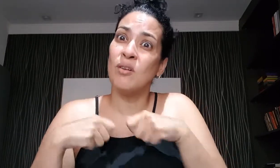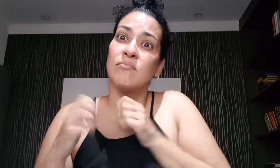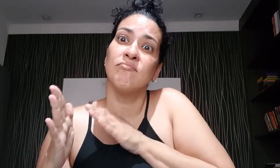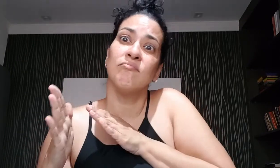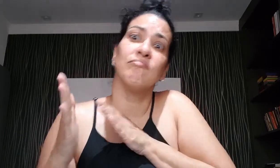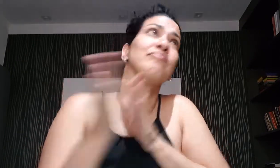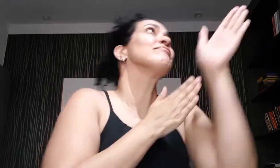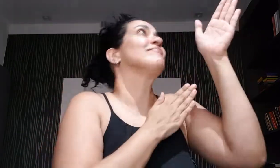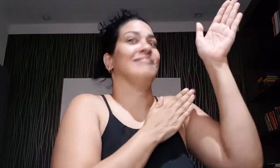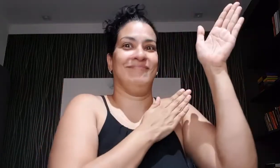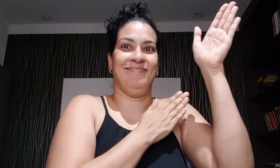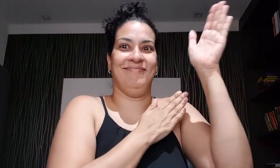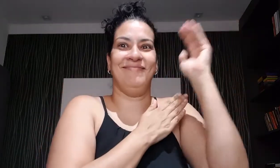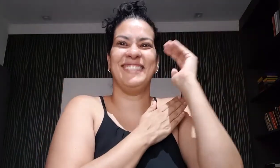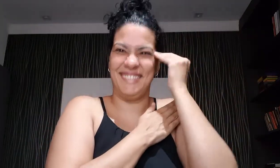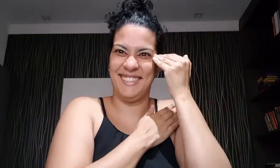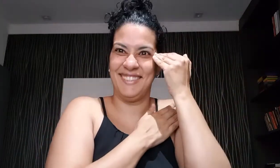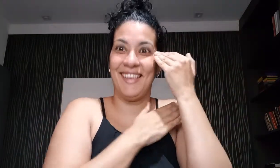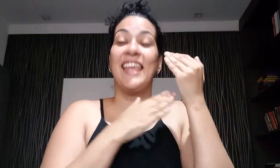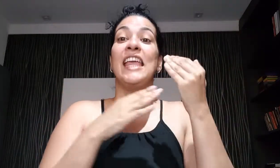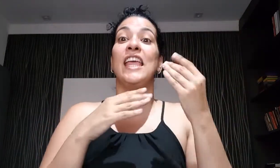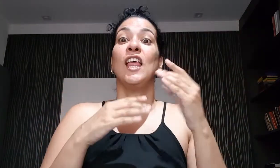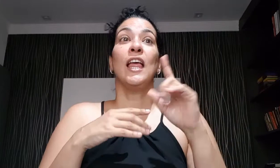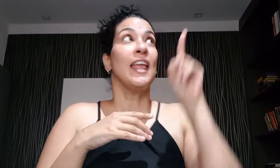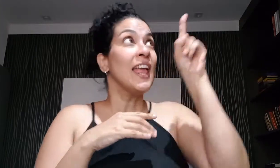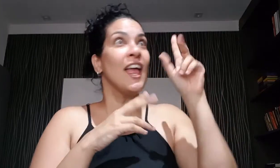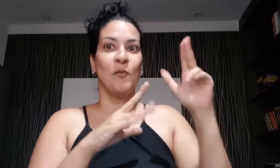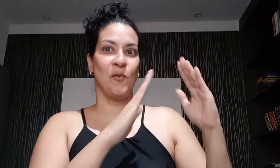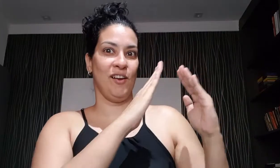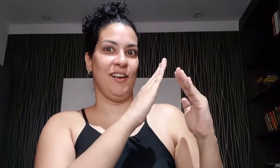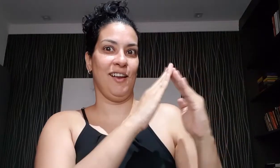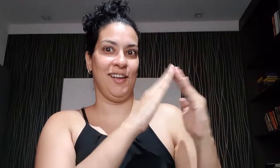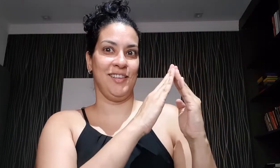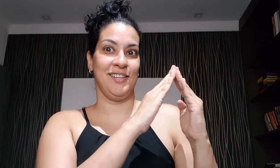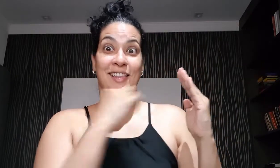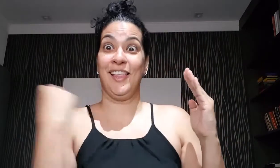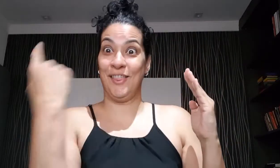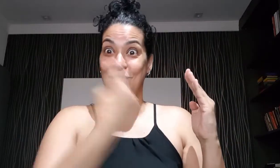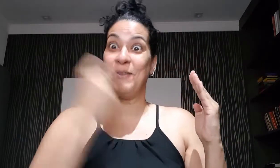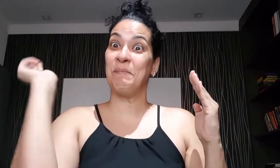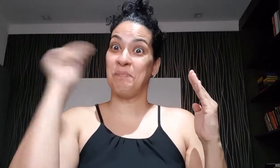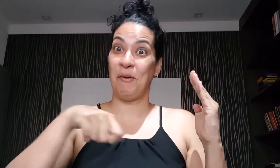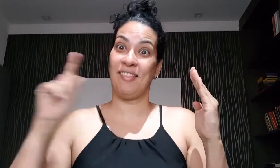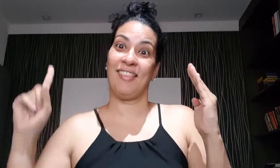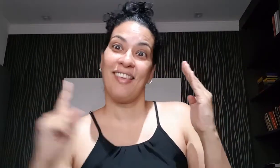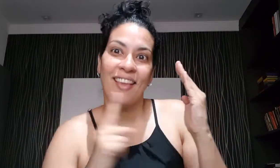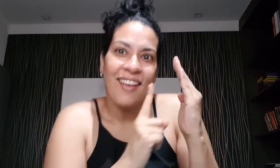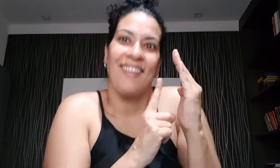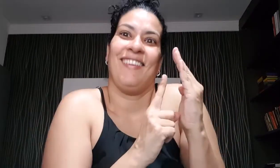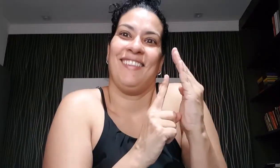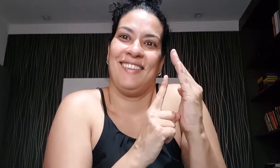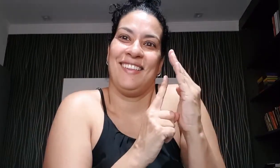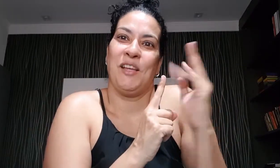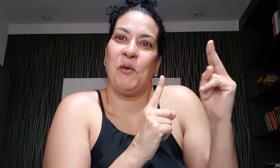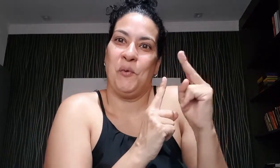de nós, Ele que é o nosso refúgio. E o salmista declara isso, dizendo que Deus é abrigo e